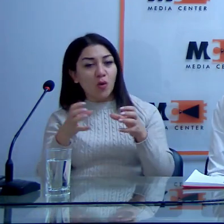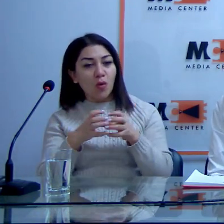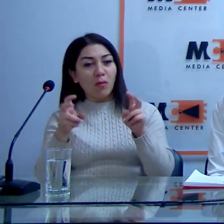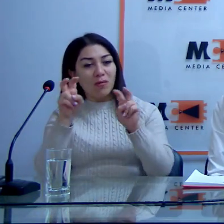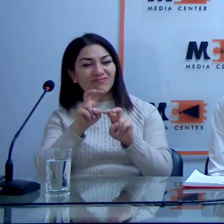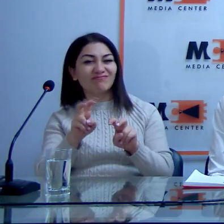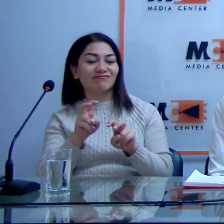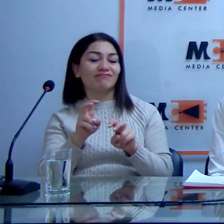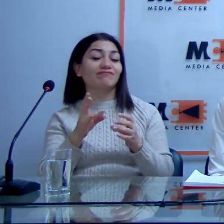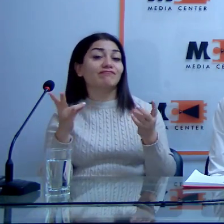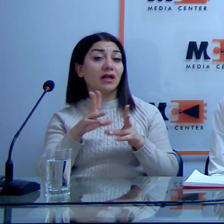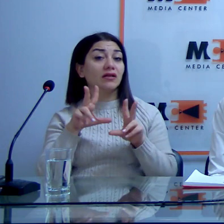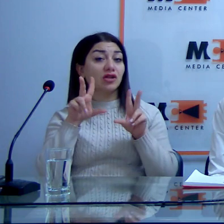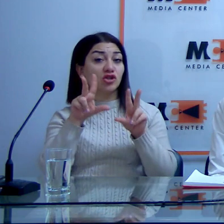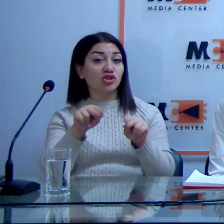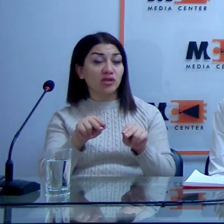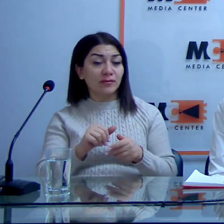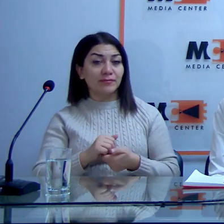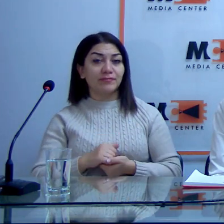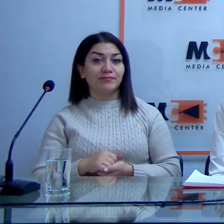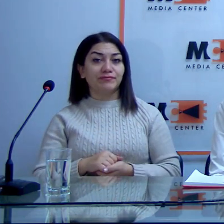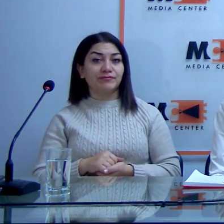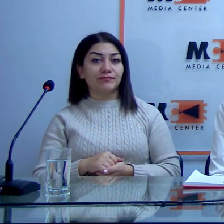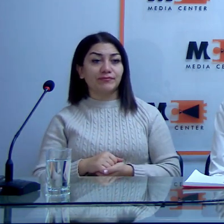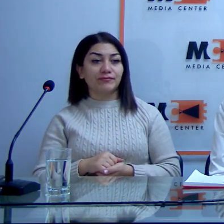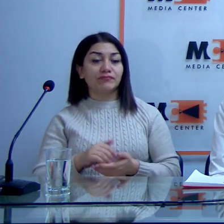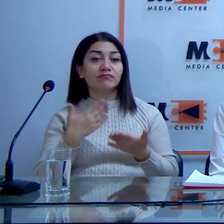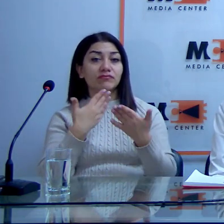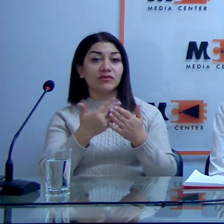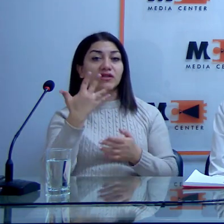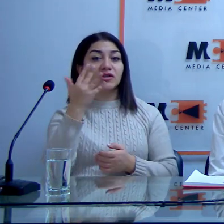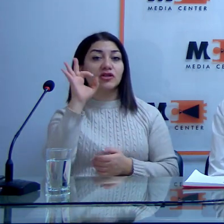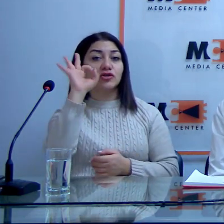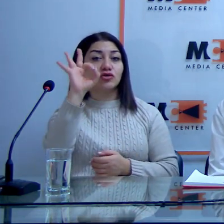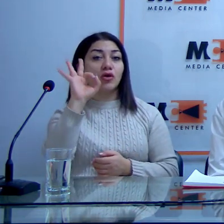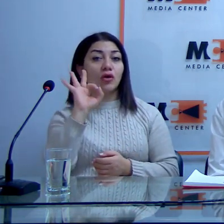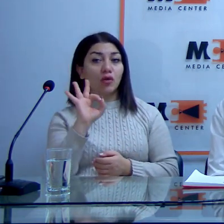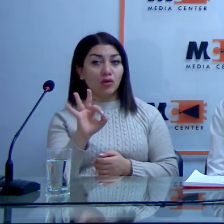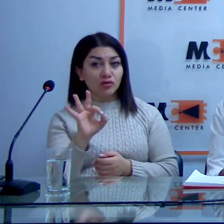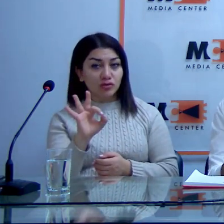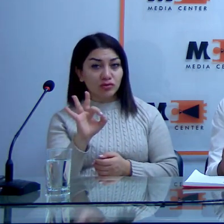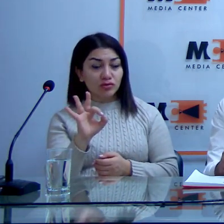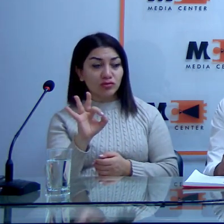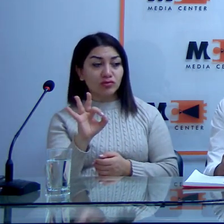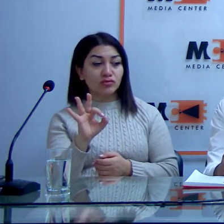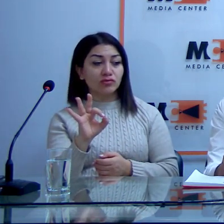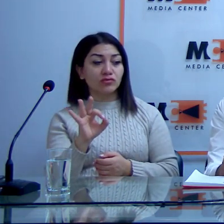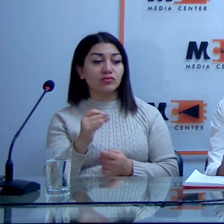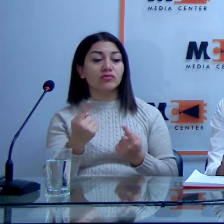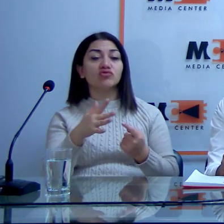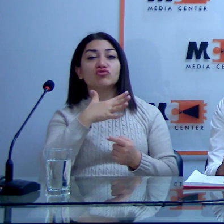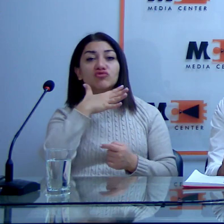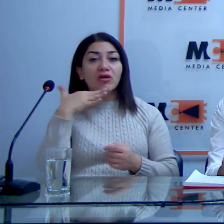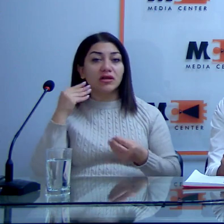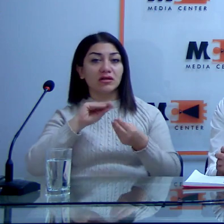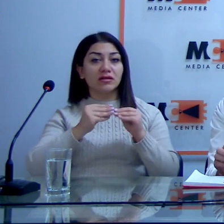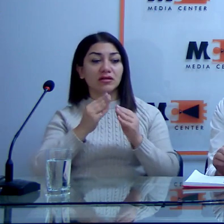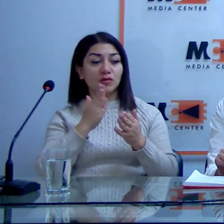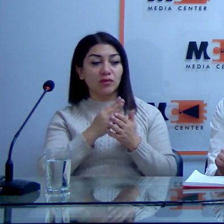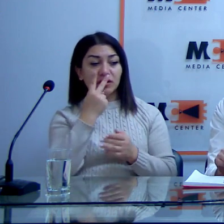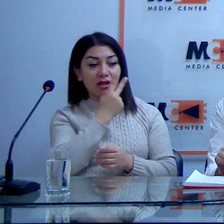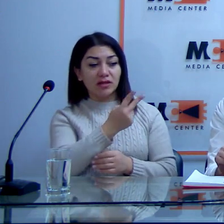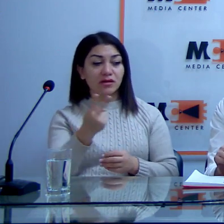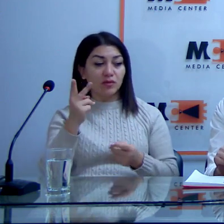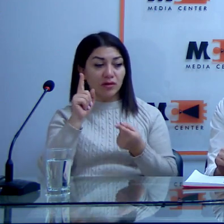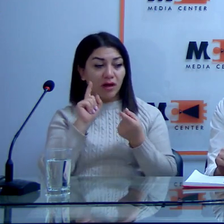խնդիր, պետք է նշեմ, որ շուրջ 5%-ը բավականին մեծ խնդիրներ ունի տեսողության հետ